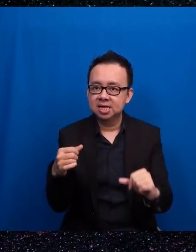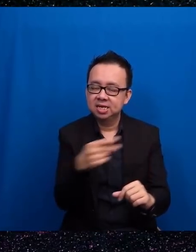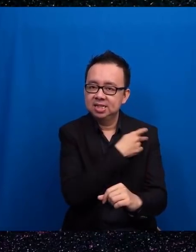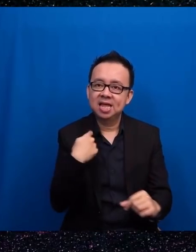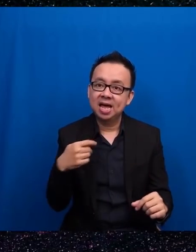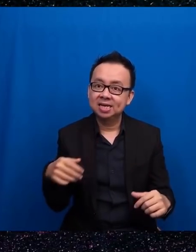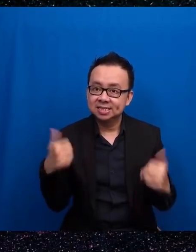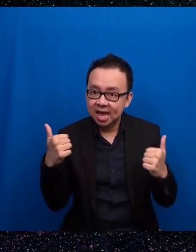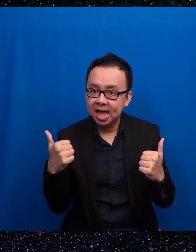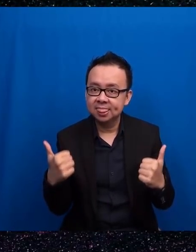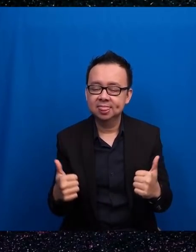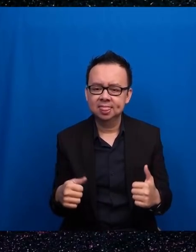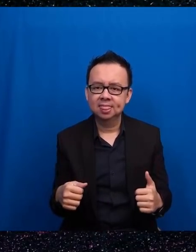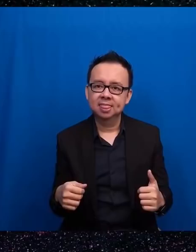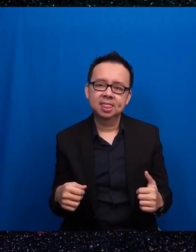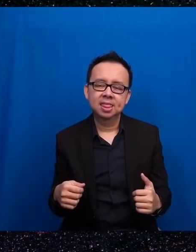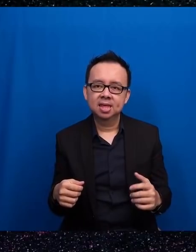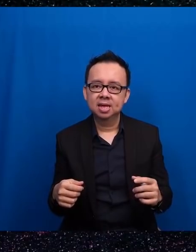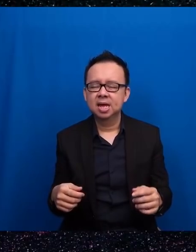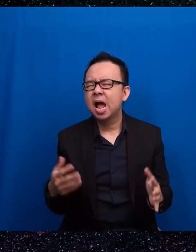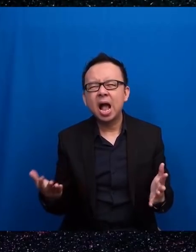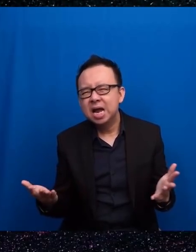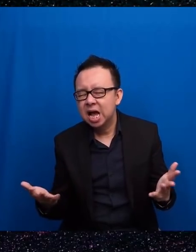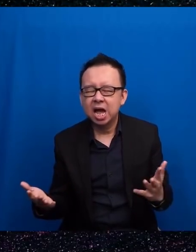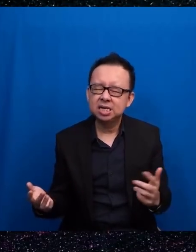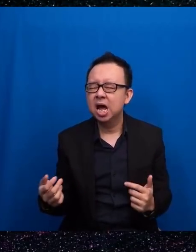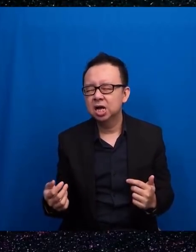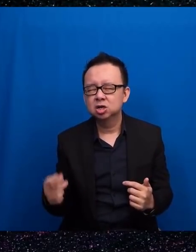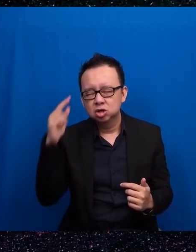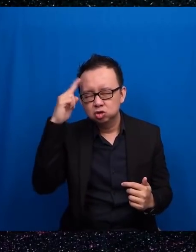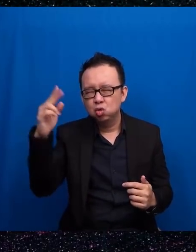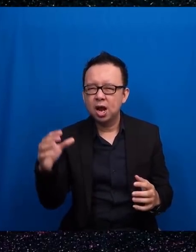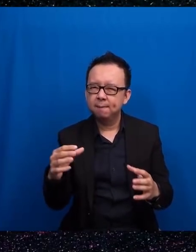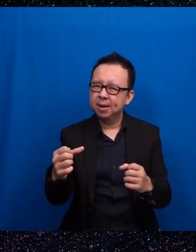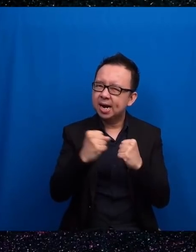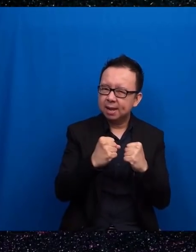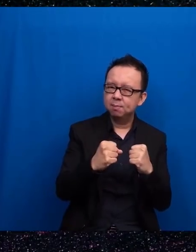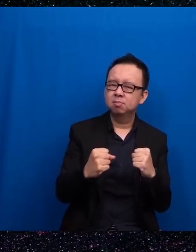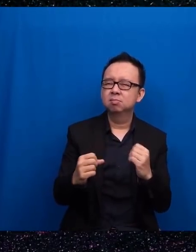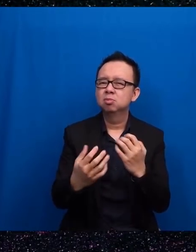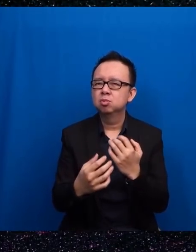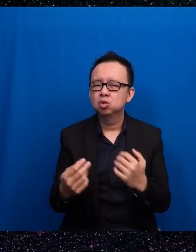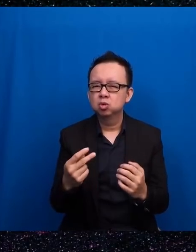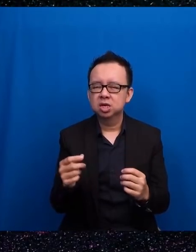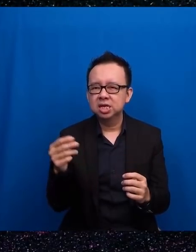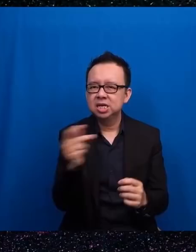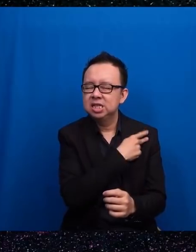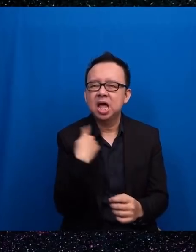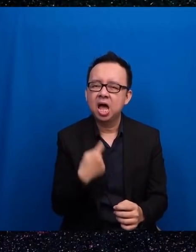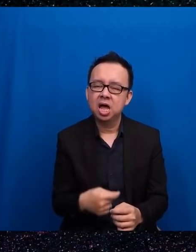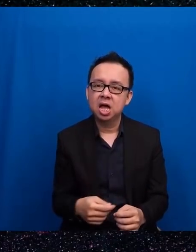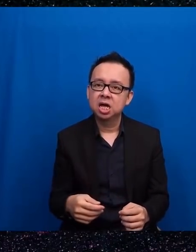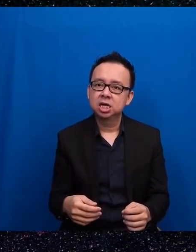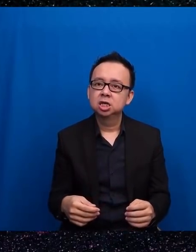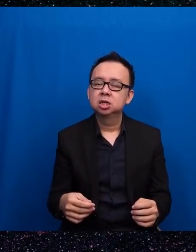kita. Sometimes Tuhan rem umatnya. Slow down,